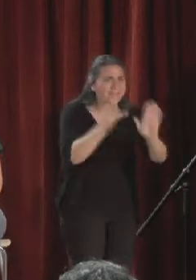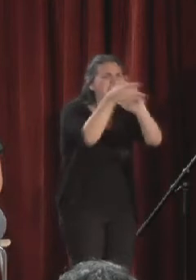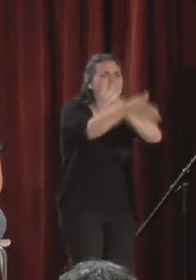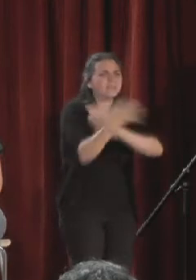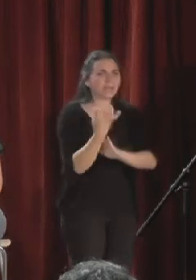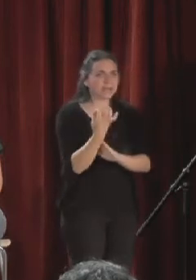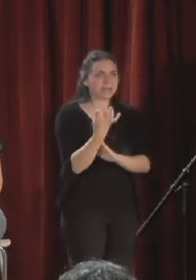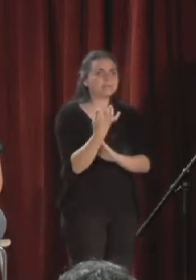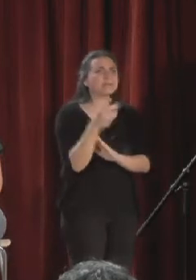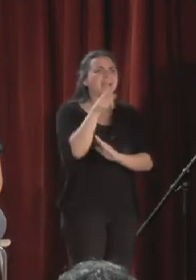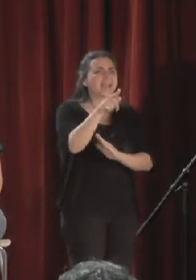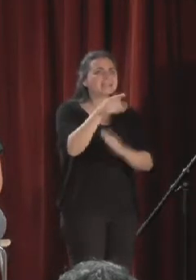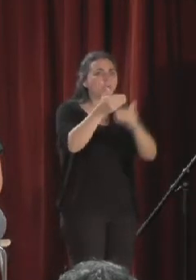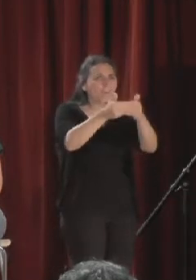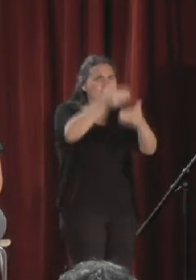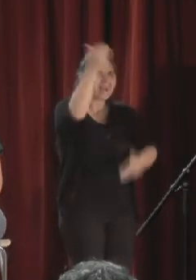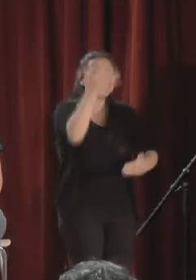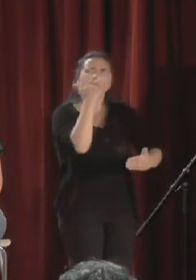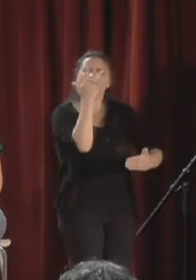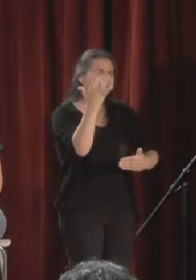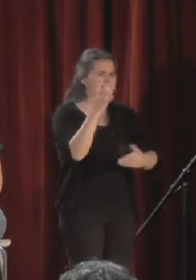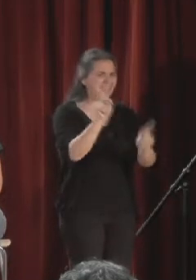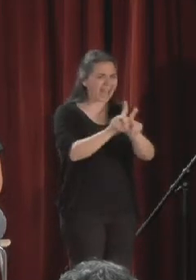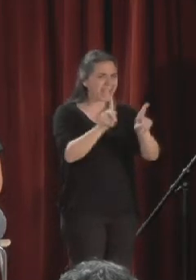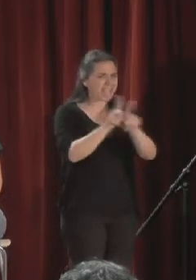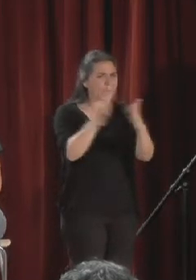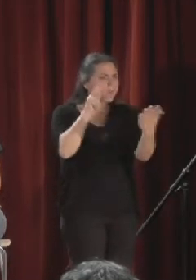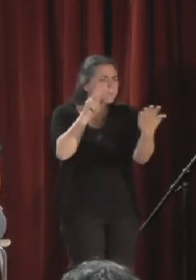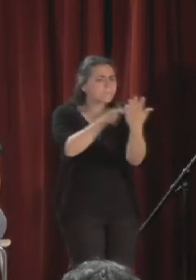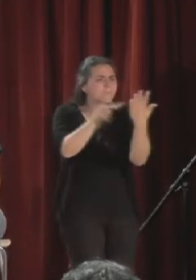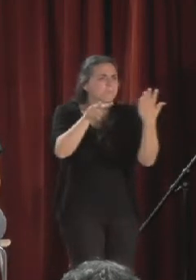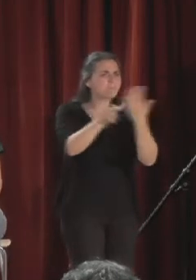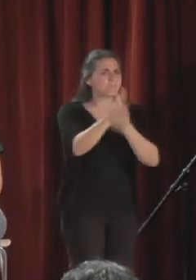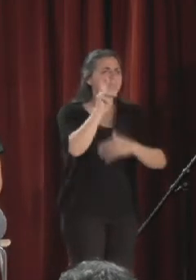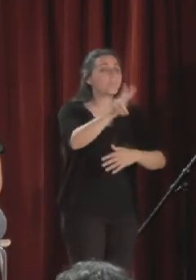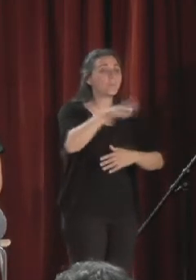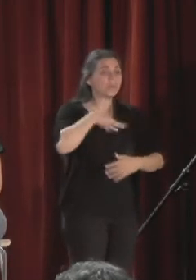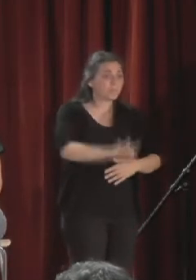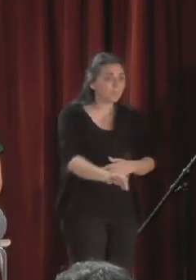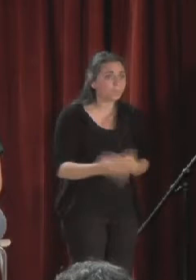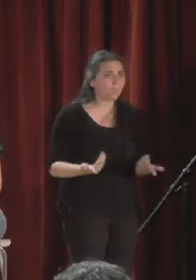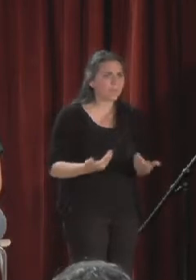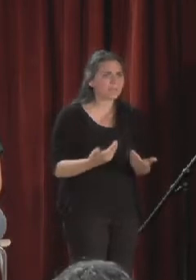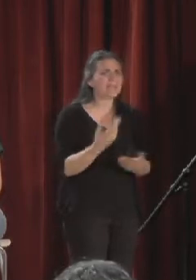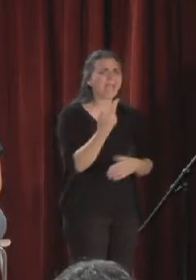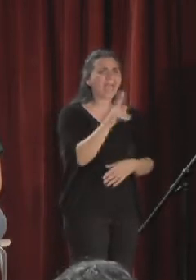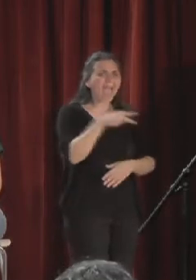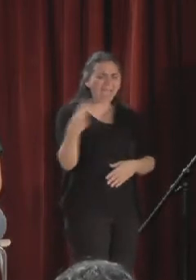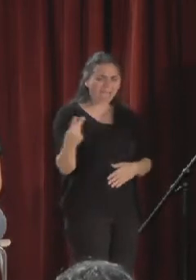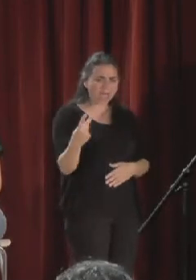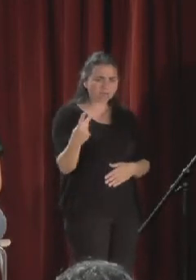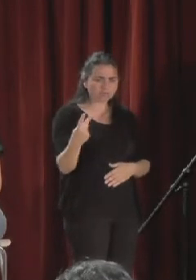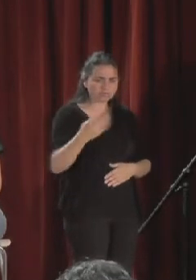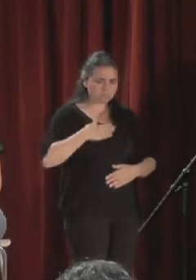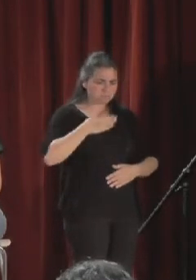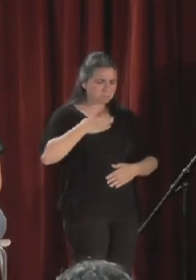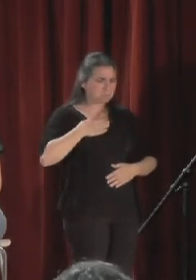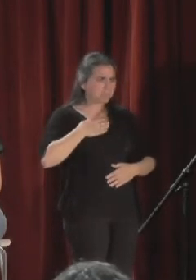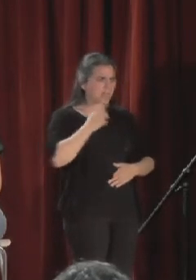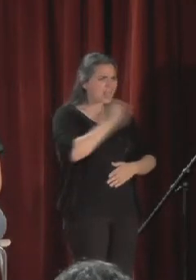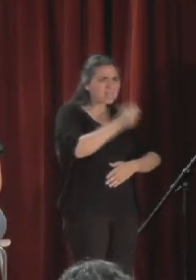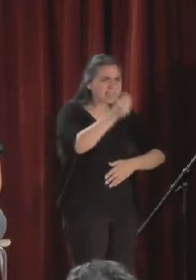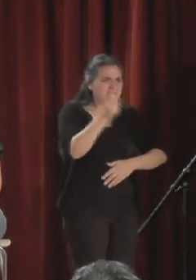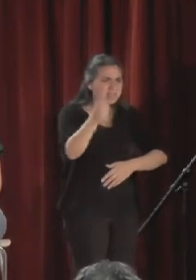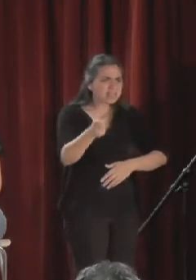que precisamos paredes de cristal nas nosas institucións. O que precisamos é saber onde vai cada un dos nosos euros. Saber con